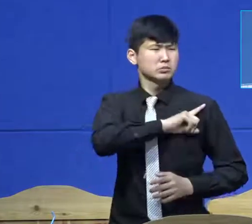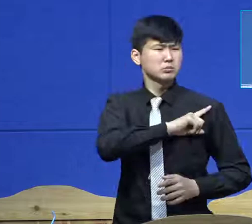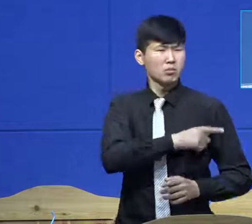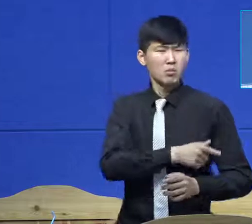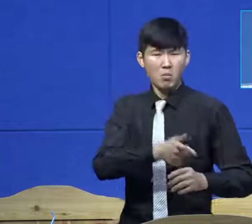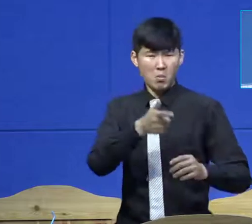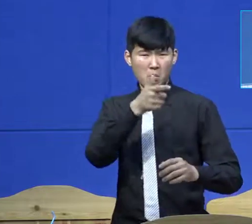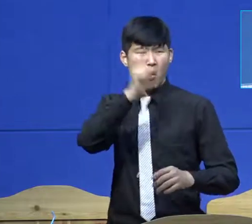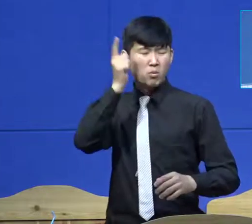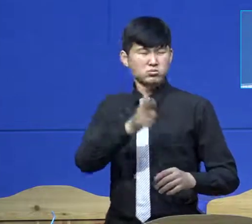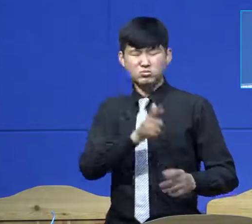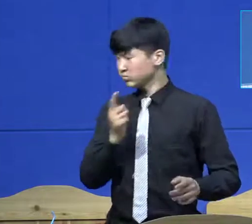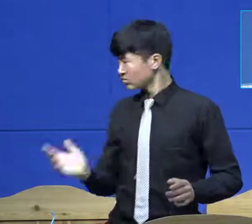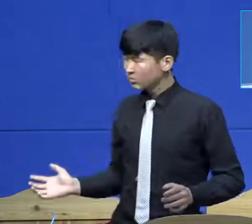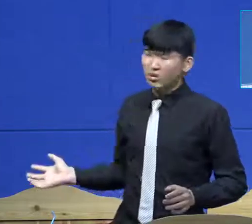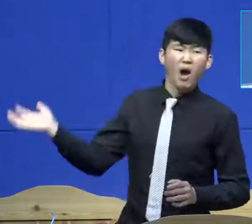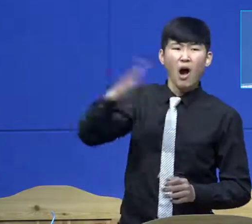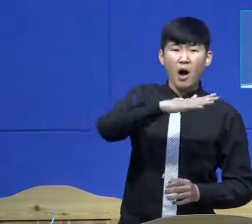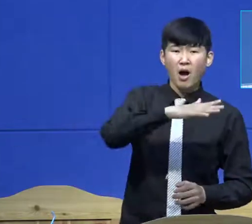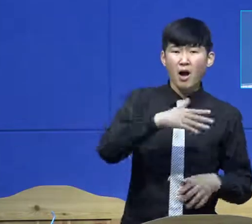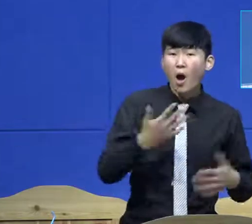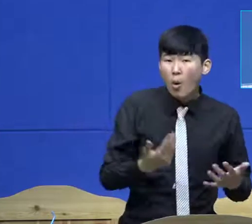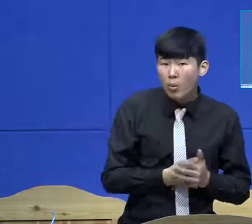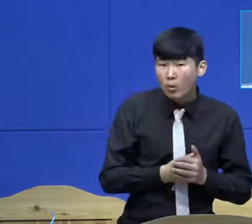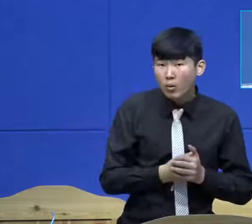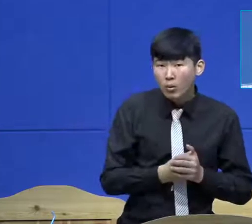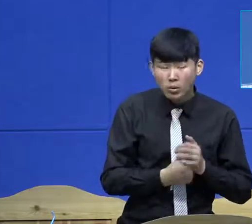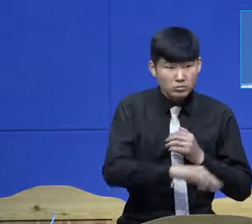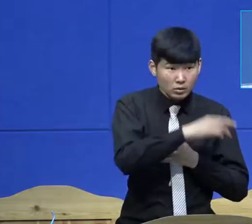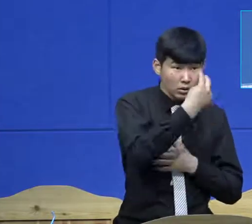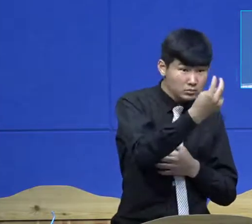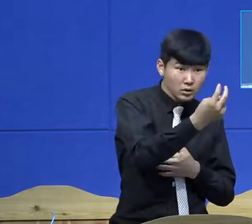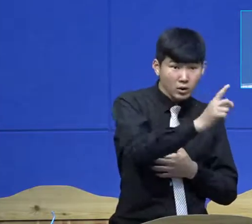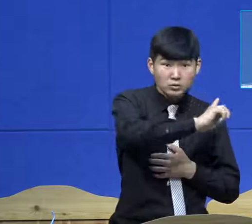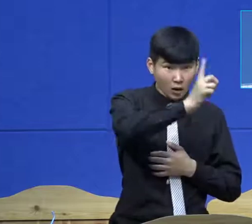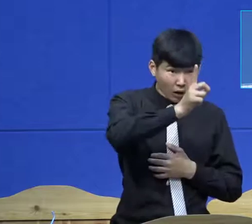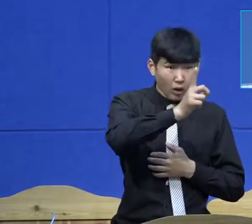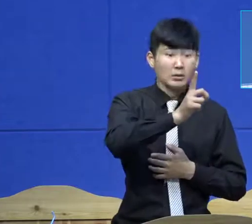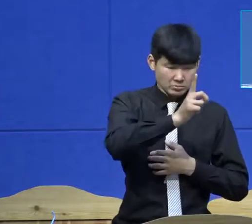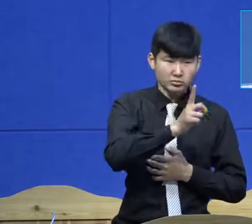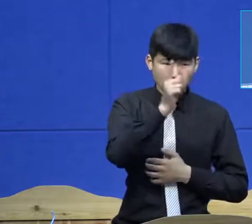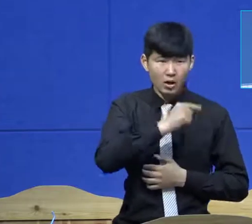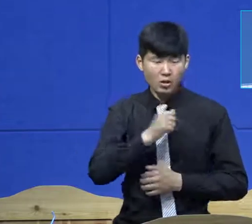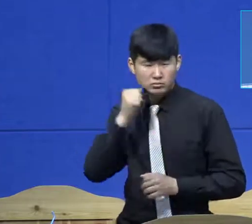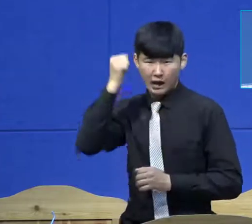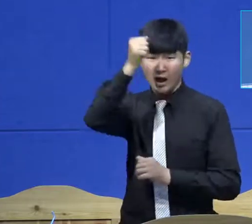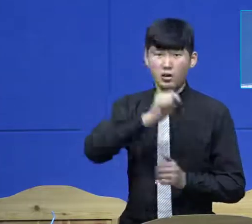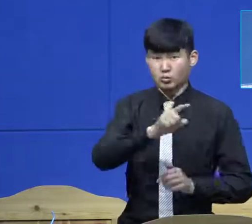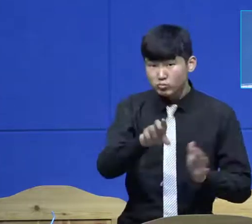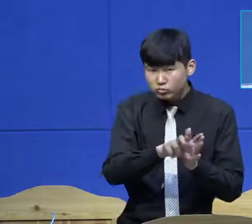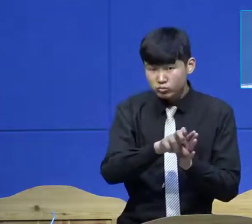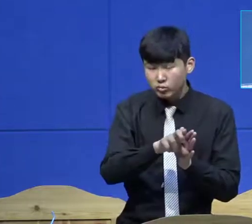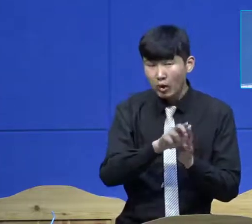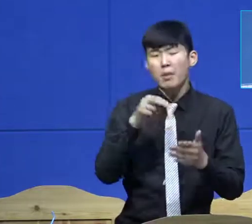бариад давшиа гэх юм болвол тэрийг хараад бүх зэргүүд нь зориг ороод уршаа давшина. Илч Пау бол бүх